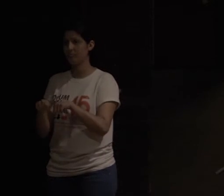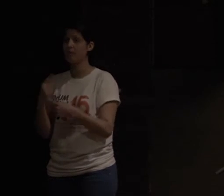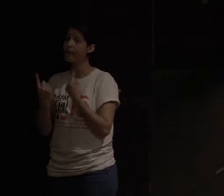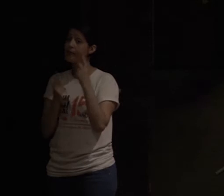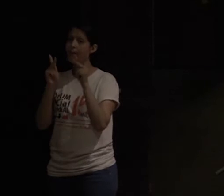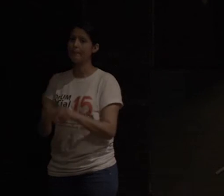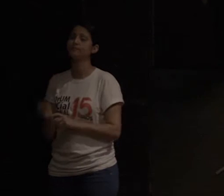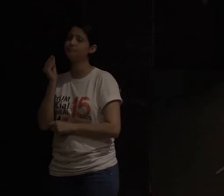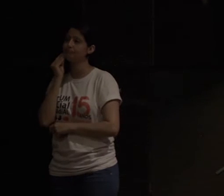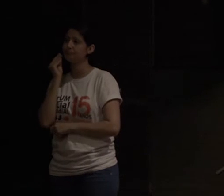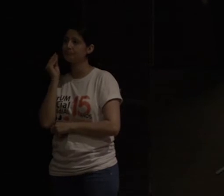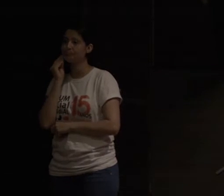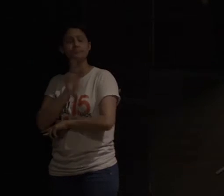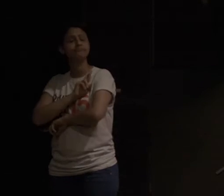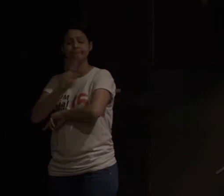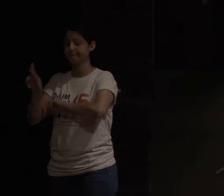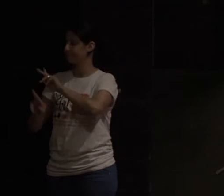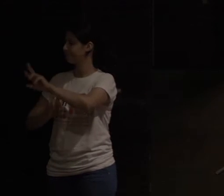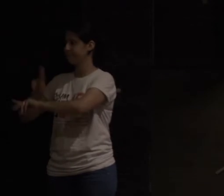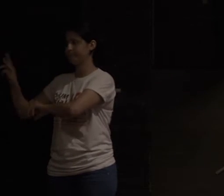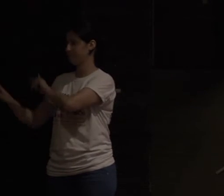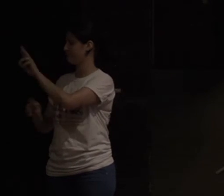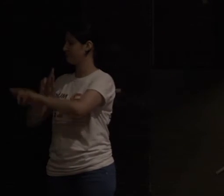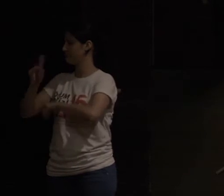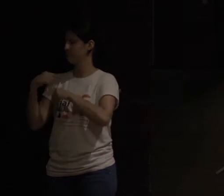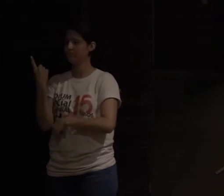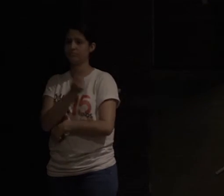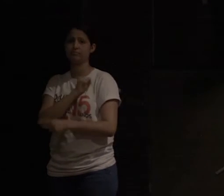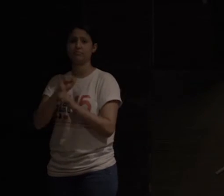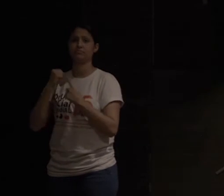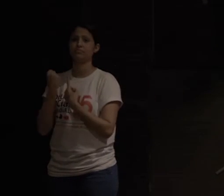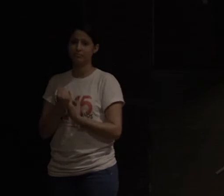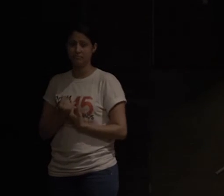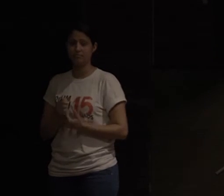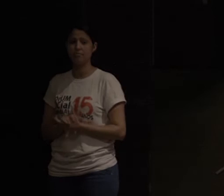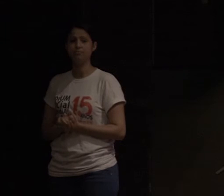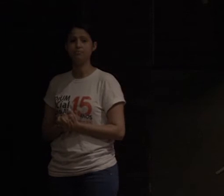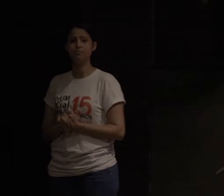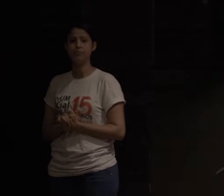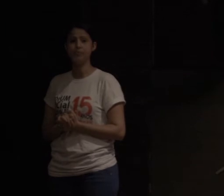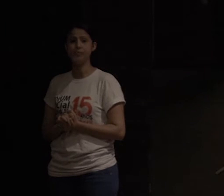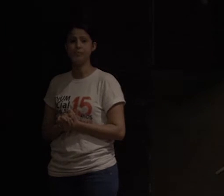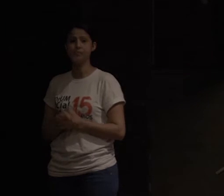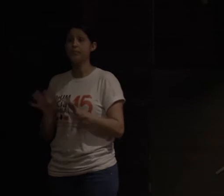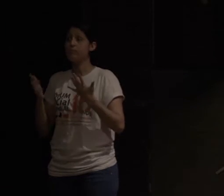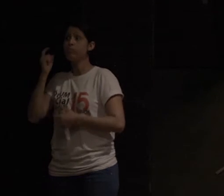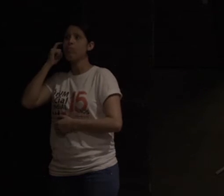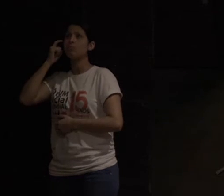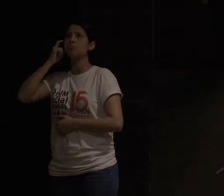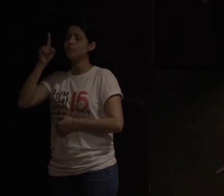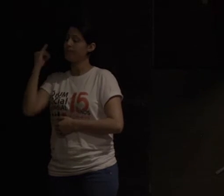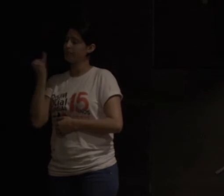são, obviamente, diferentemente capacitadas na nossa sociedade e são vítimas de discriminação. Portanto, eu penso que é